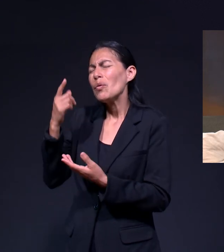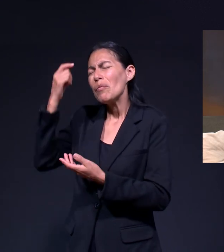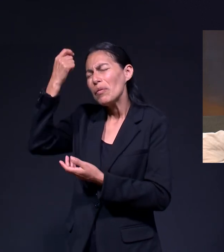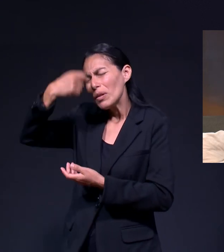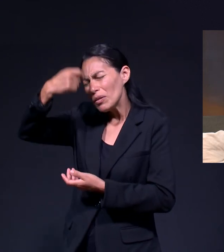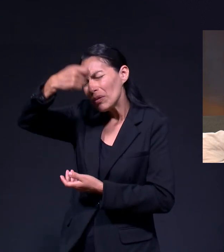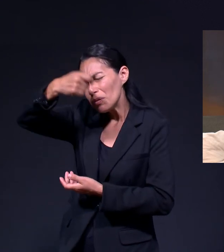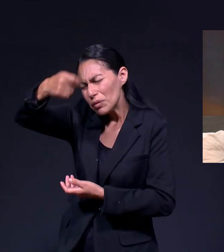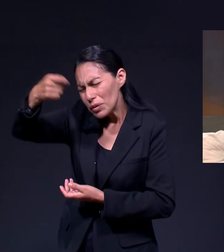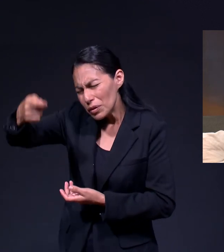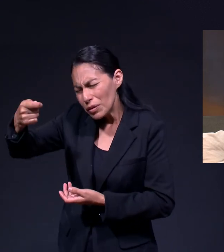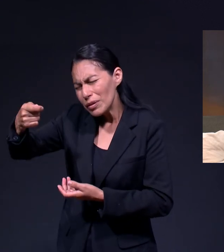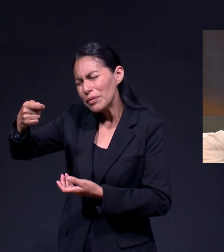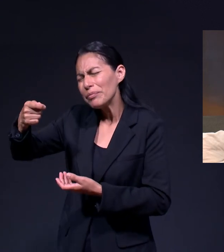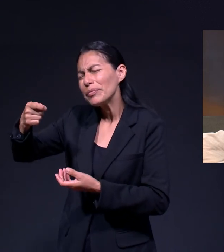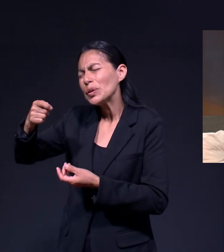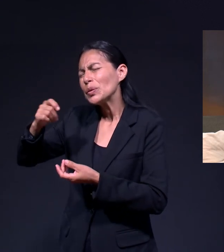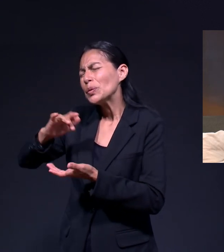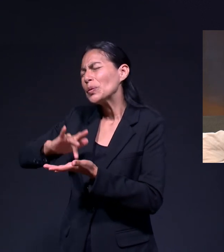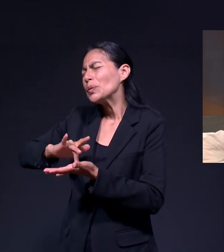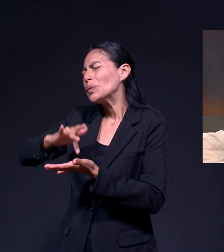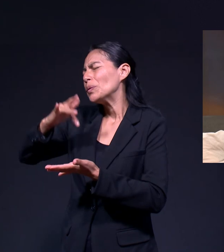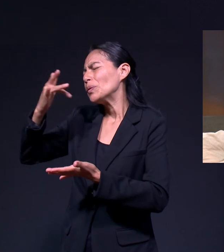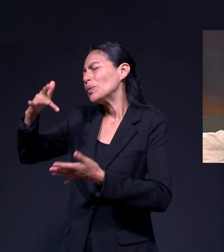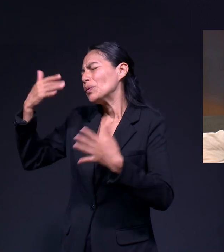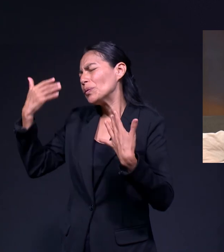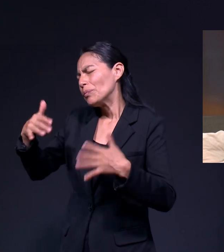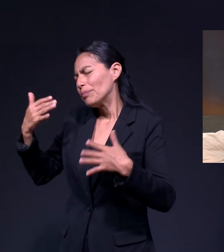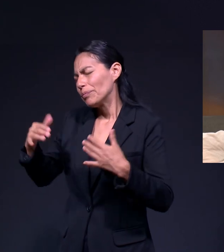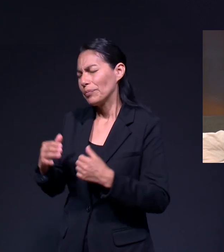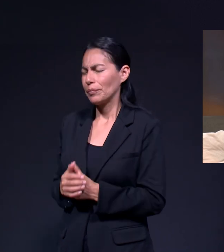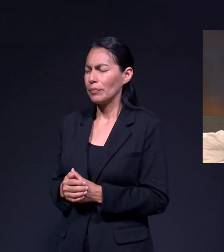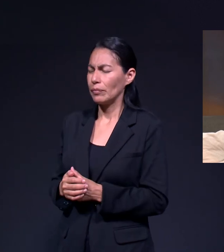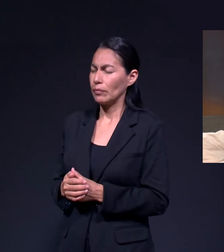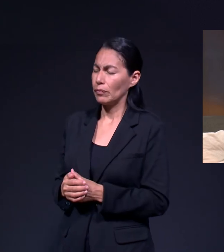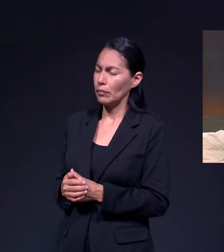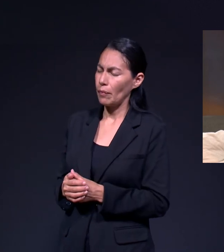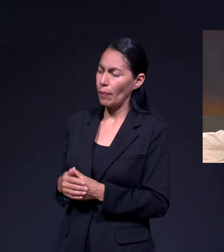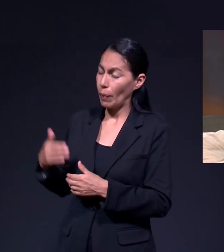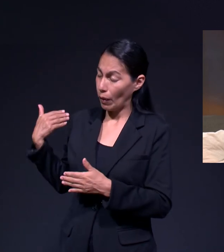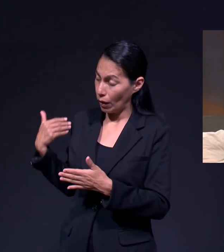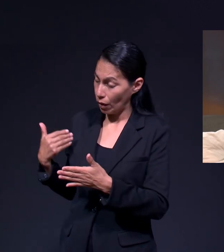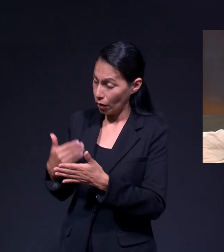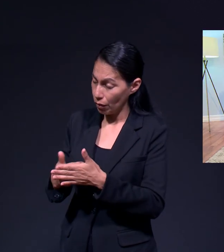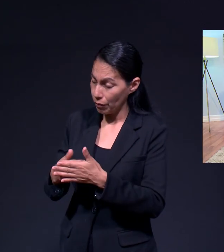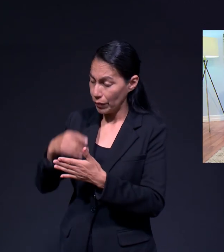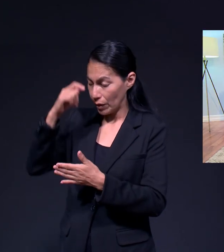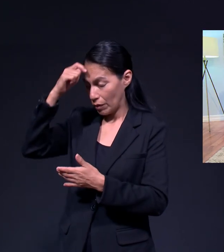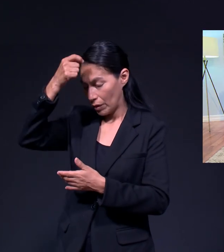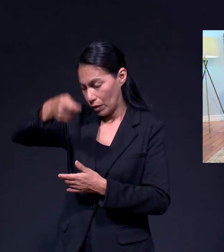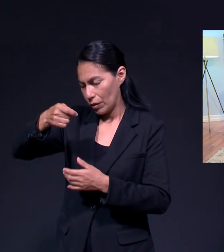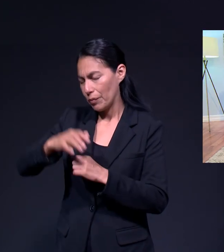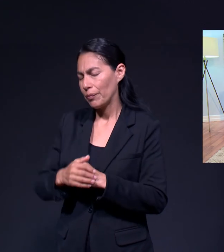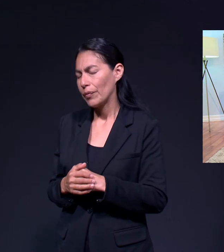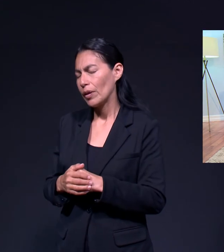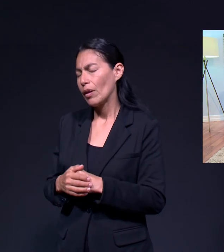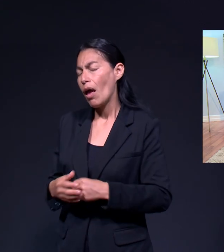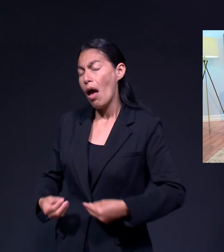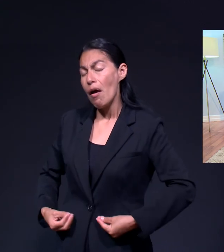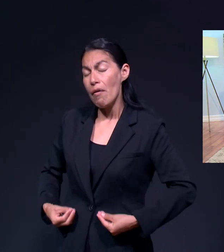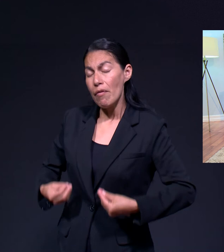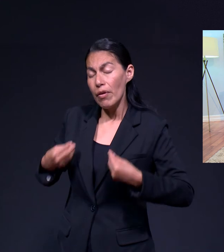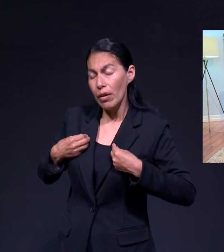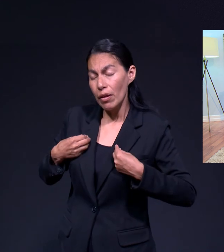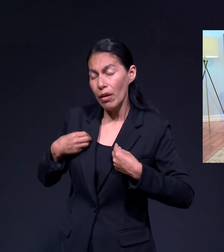este momento señor la vida es una oportunidad para ponernos a cada momento cuentas contigo